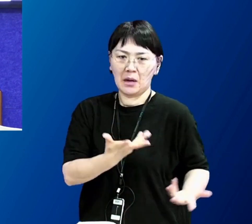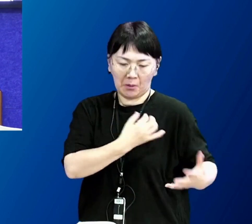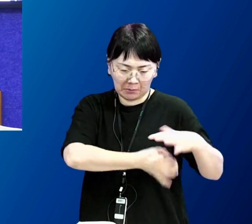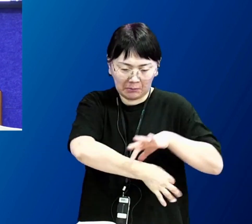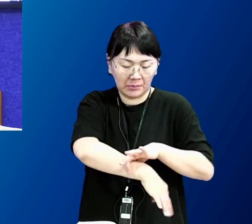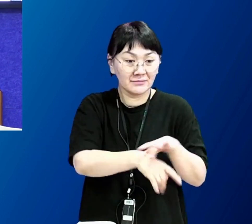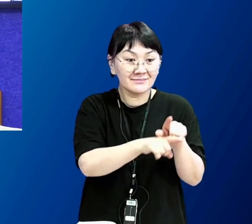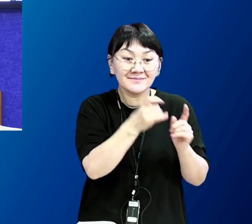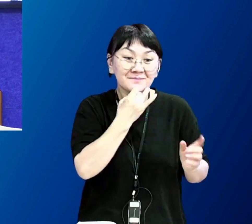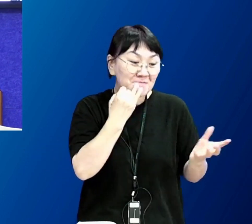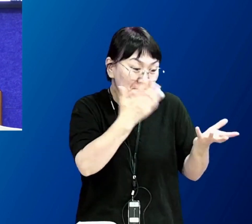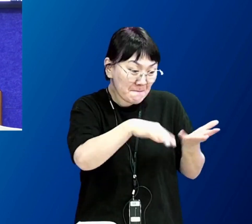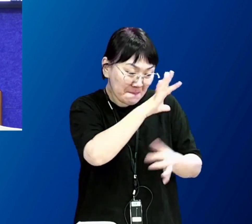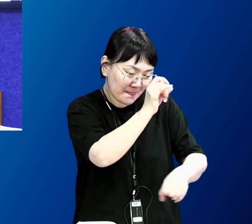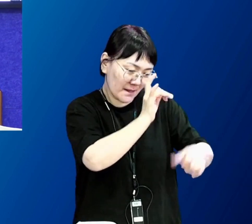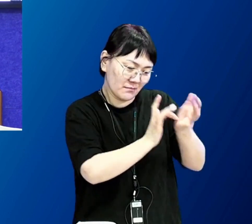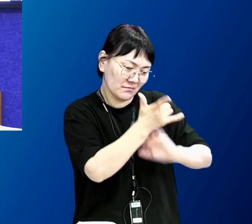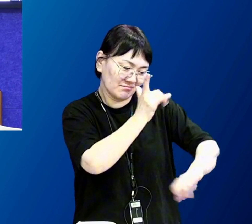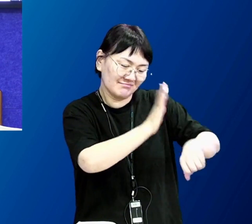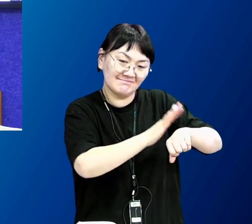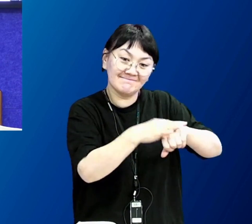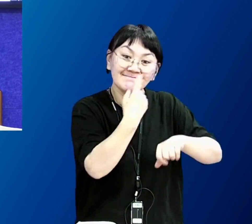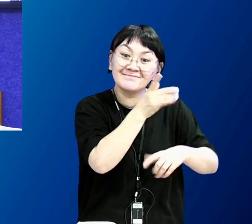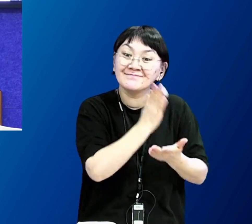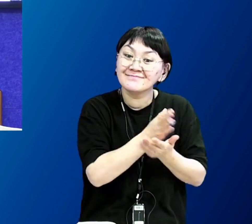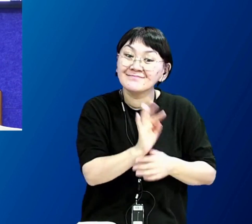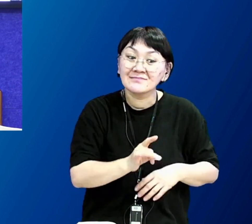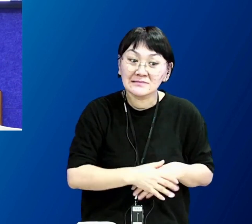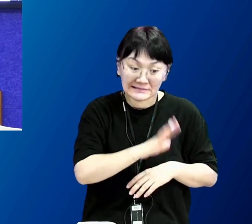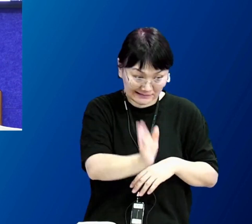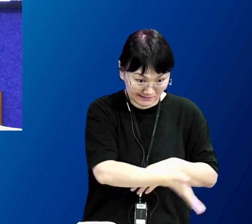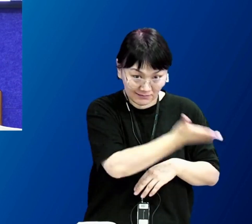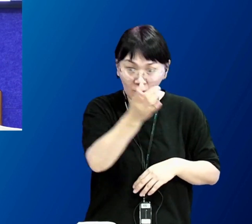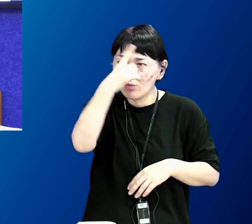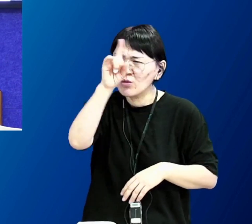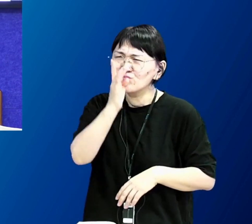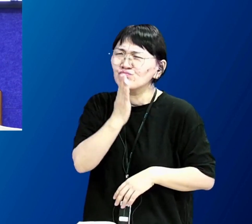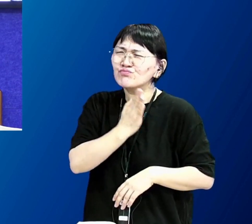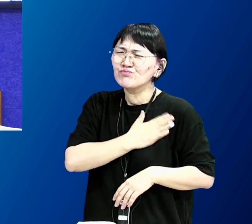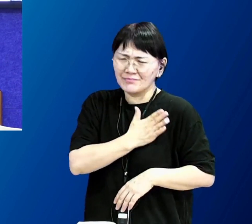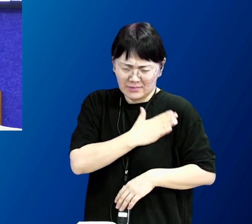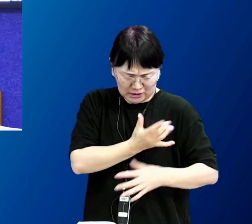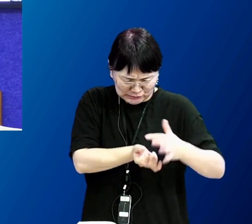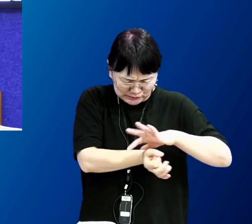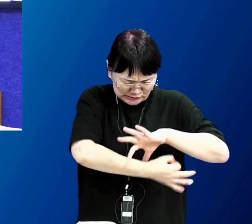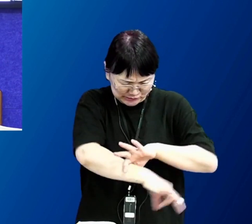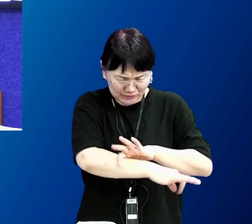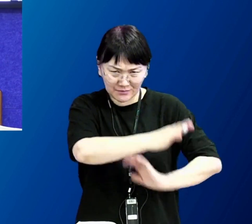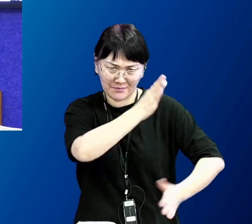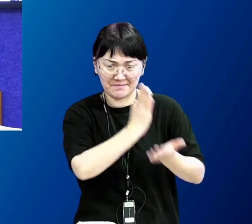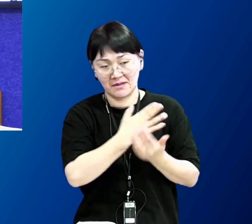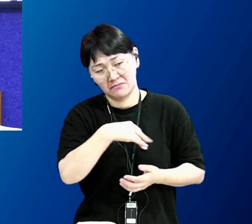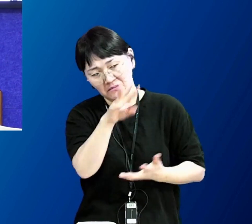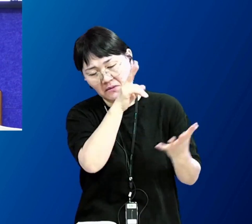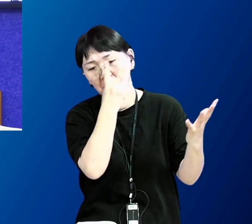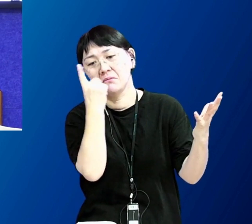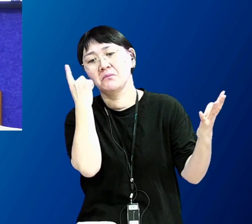дээр Израилийн ард түмэнд дандан Есүс хэлсэн мэс. Та нарын дотор Бурхныг хайрлах хайр байхгүйг би